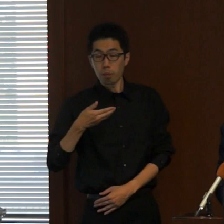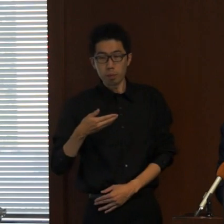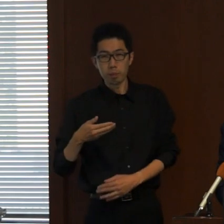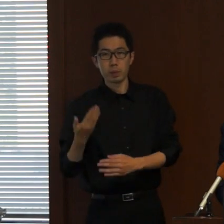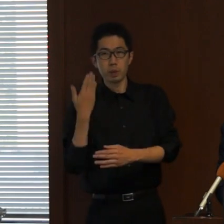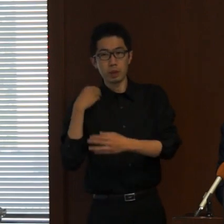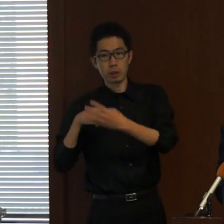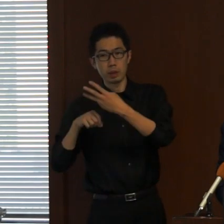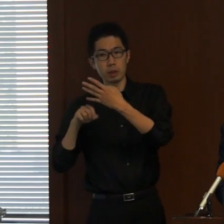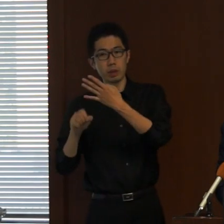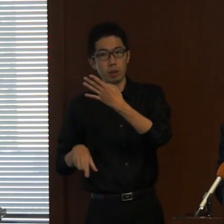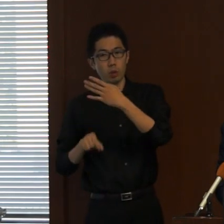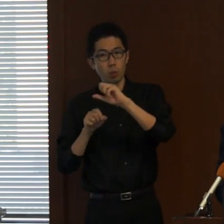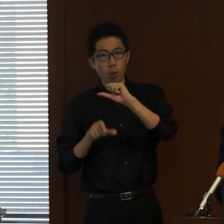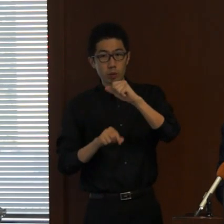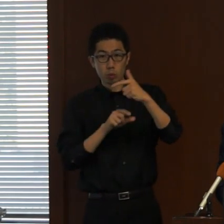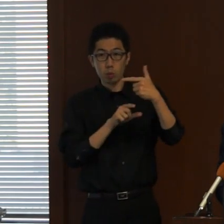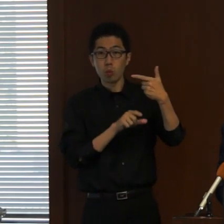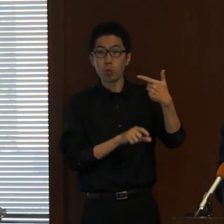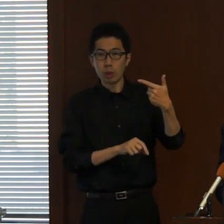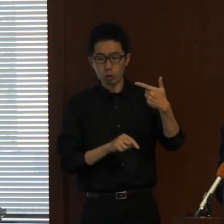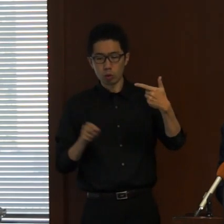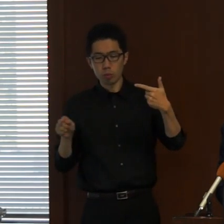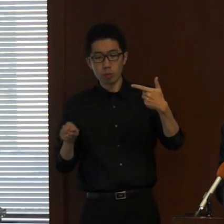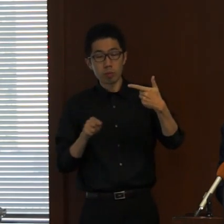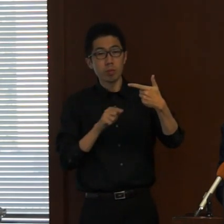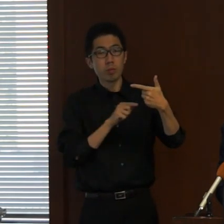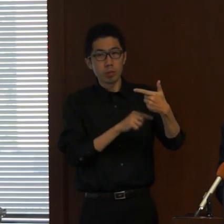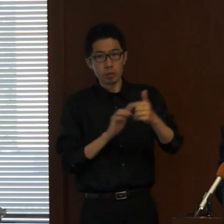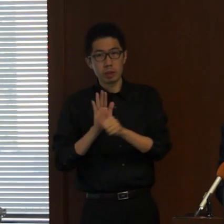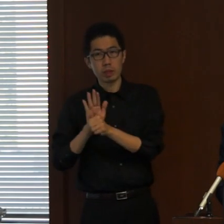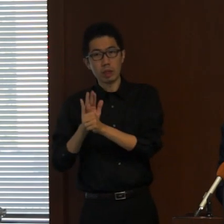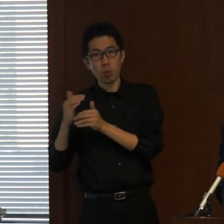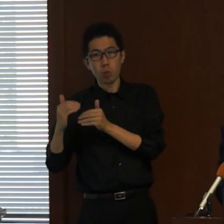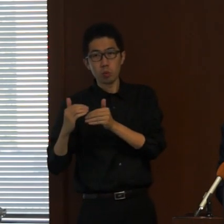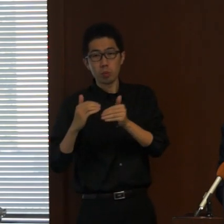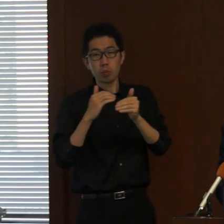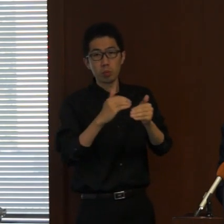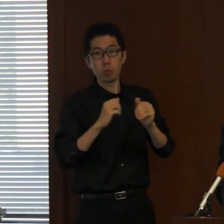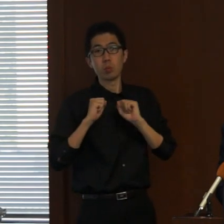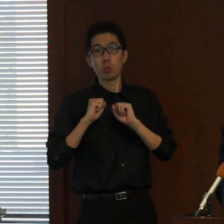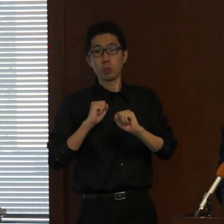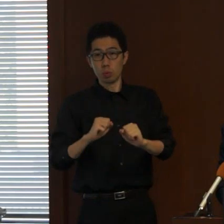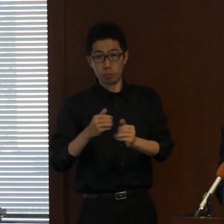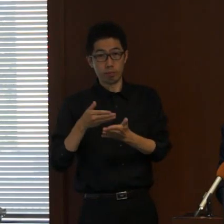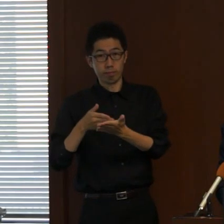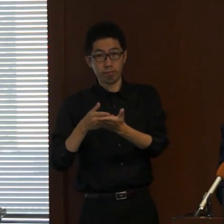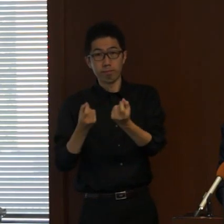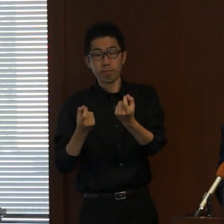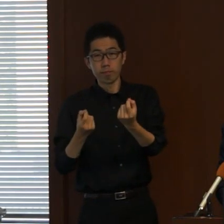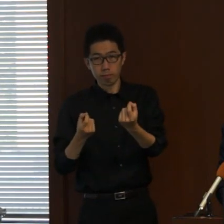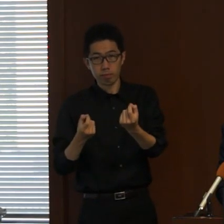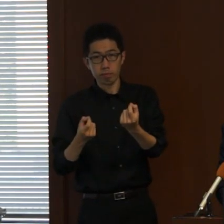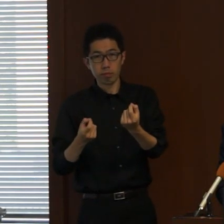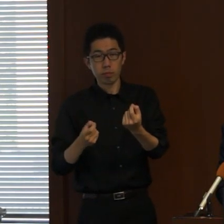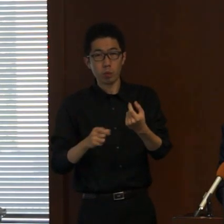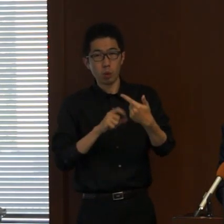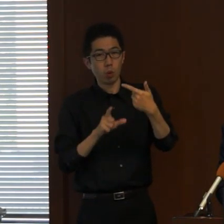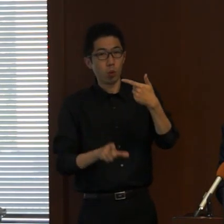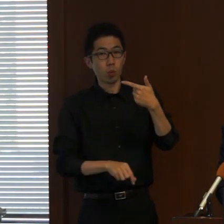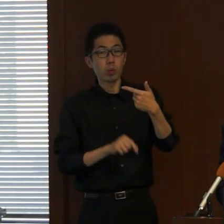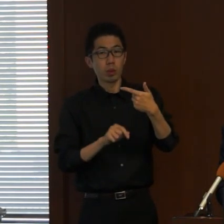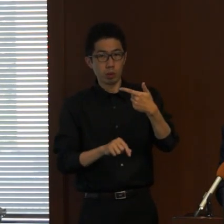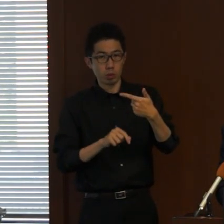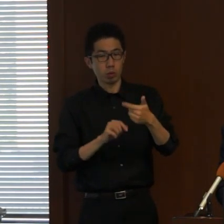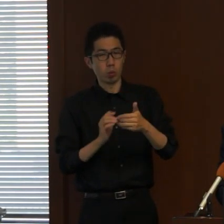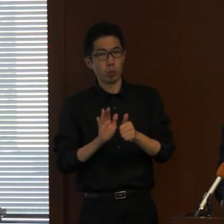階の支援をしていくというお話がありましたけれども、現時点で6月の補正予算で、どこに対してどういう支援をするのかというの